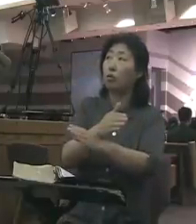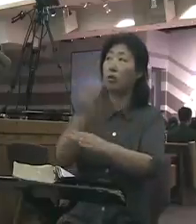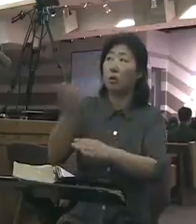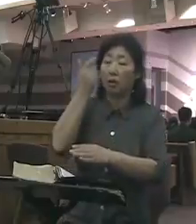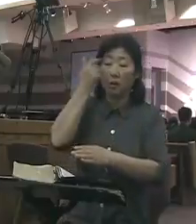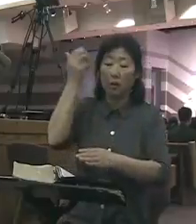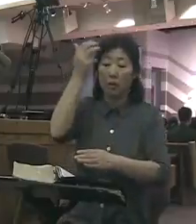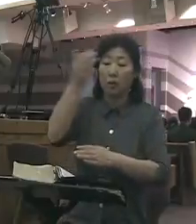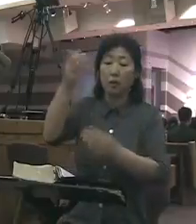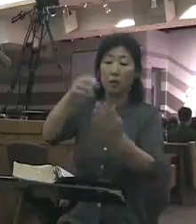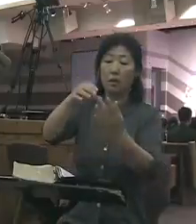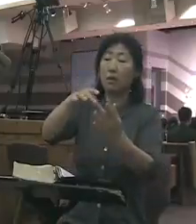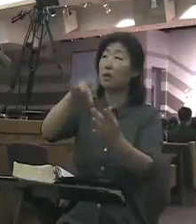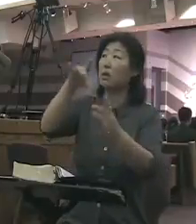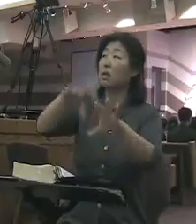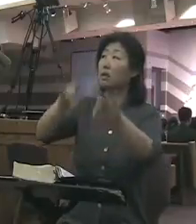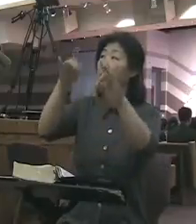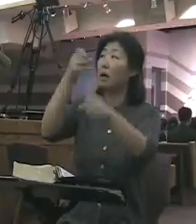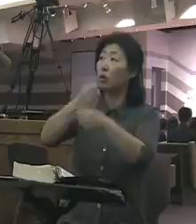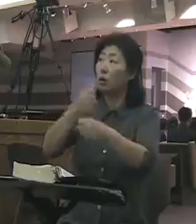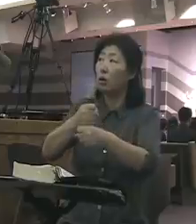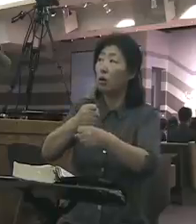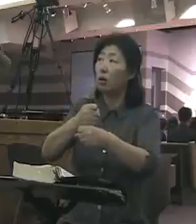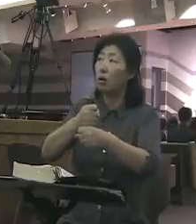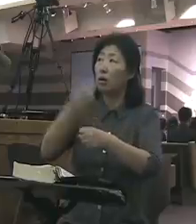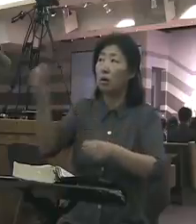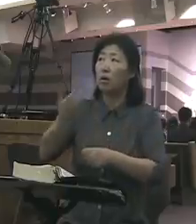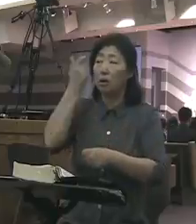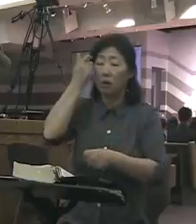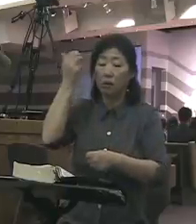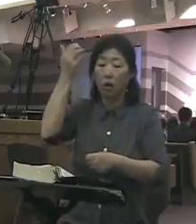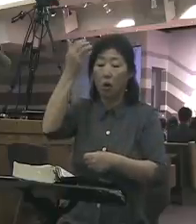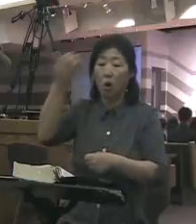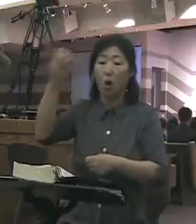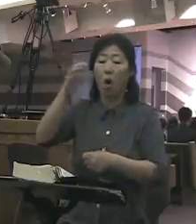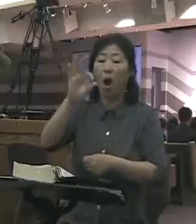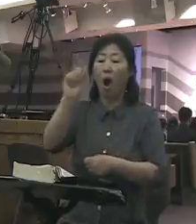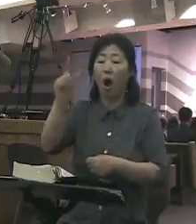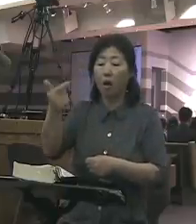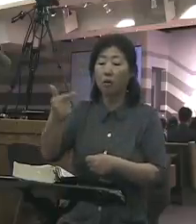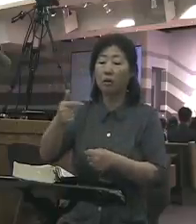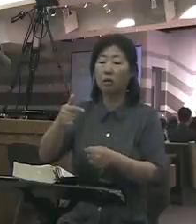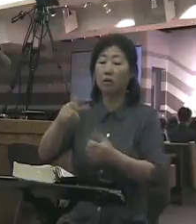때문에 우리는 영안으로, 심안으로 보고 사실을 선택할 때가 더 많습니다.